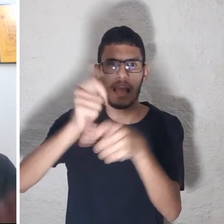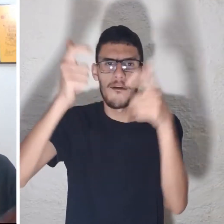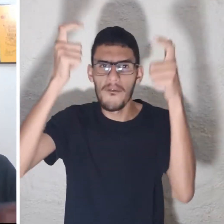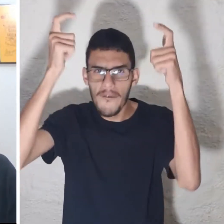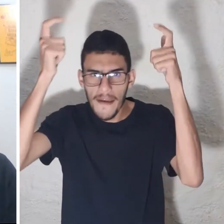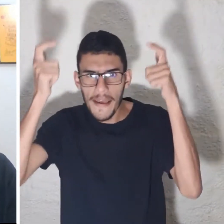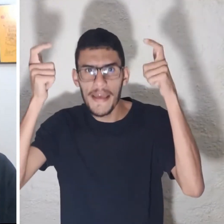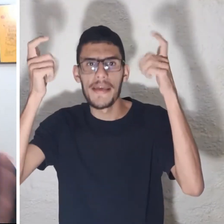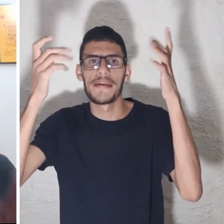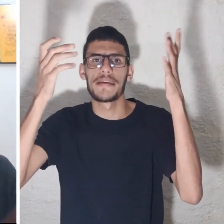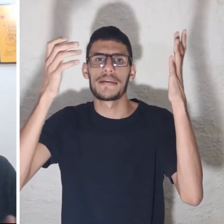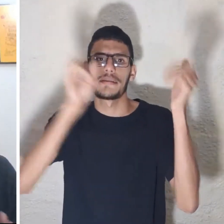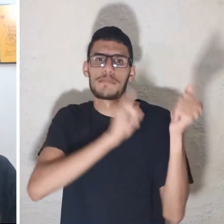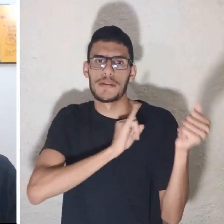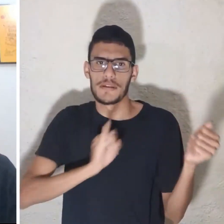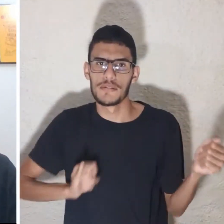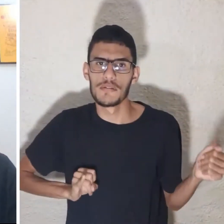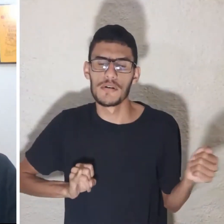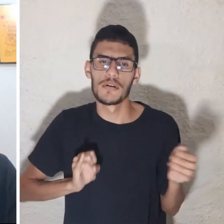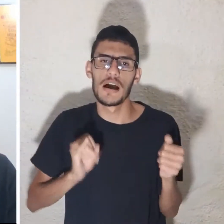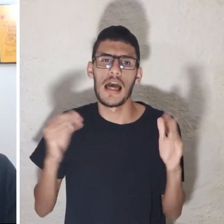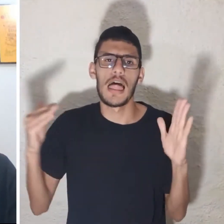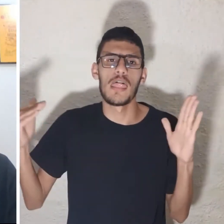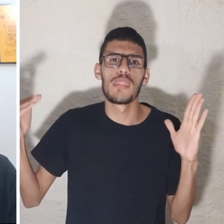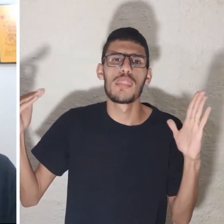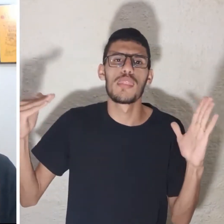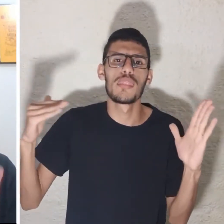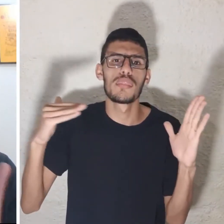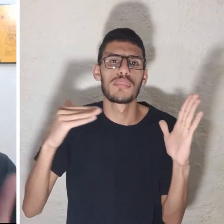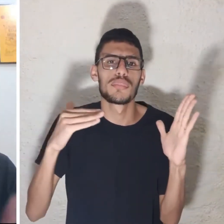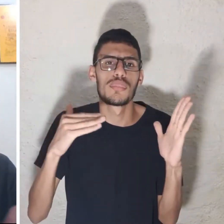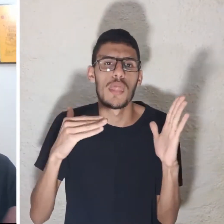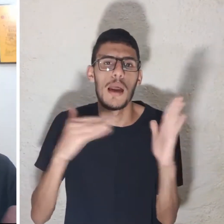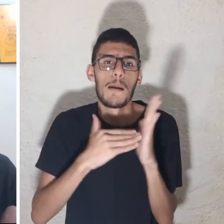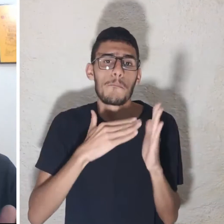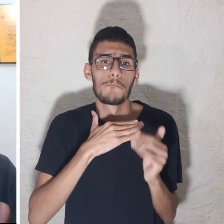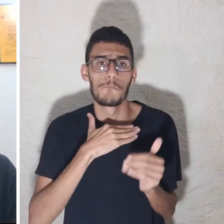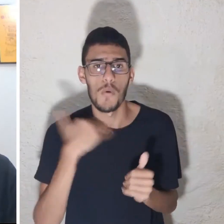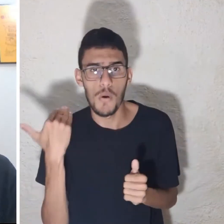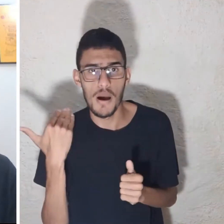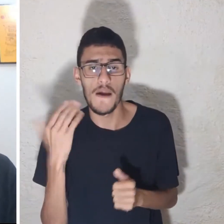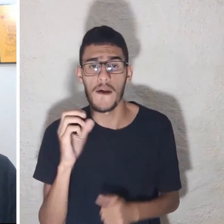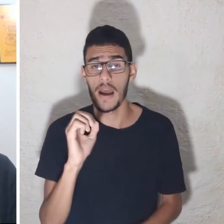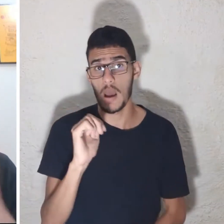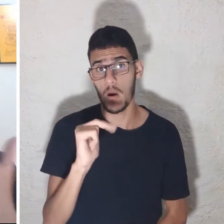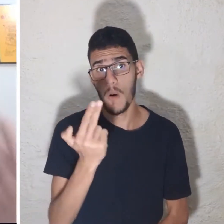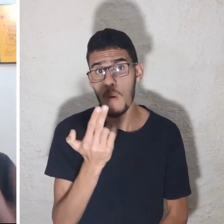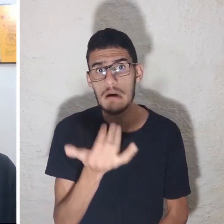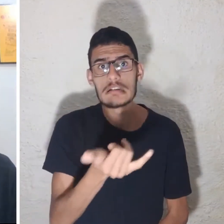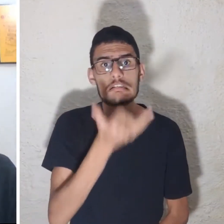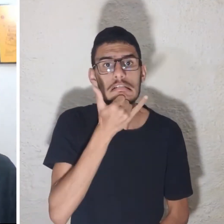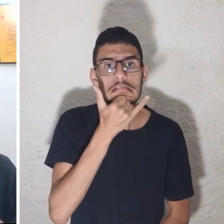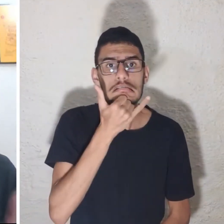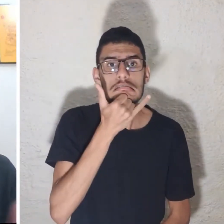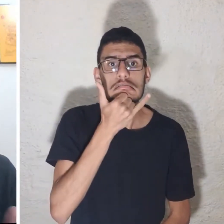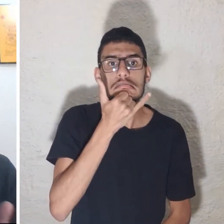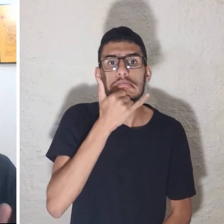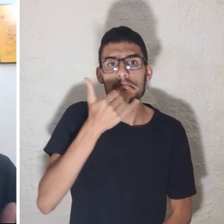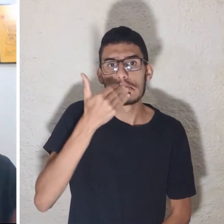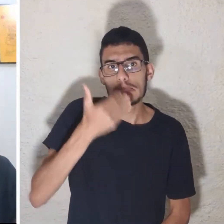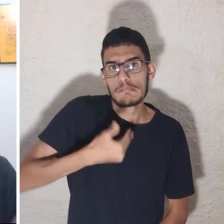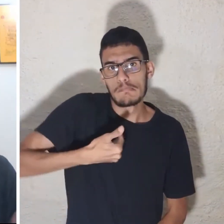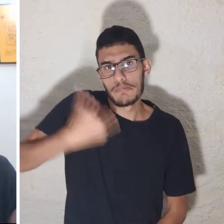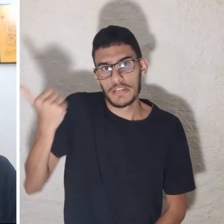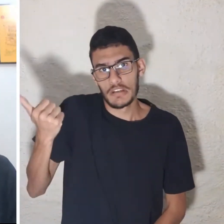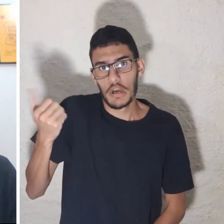sabe que os reis, os imperadores, eles governam até o fim da sua vida, ou quando acontece alguma coisa